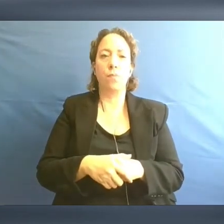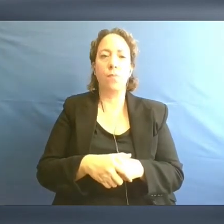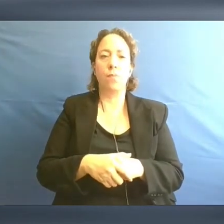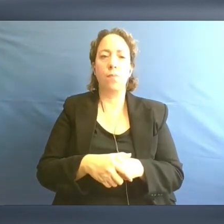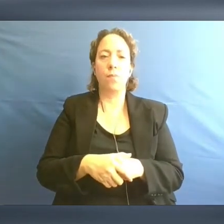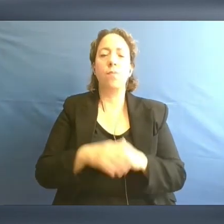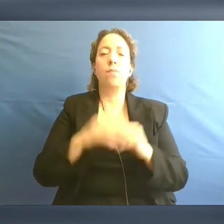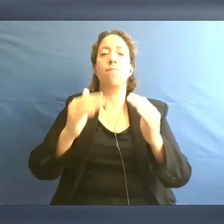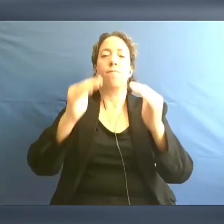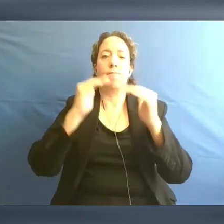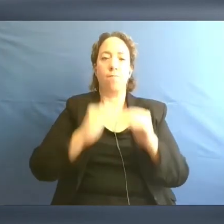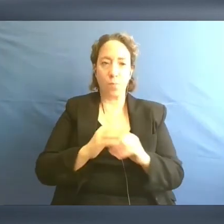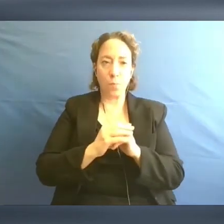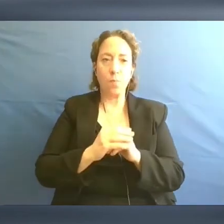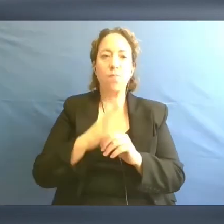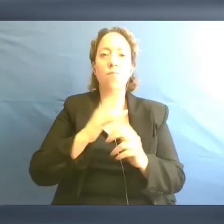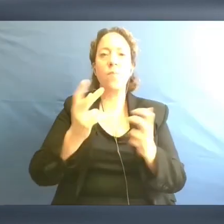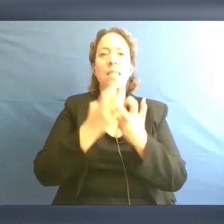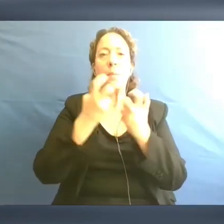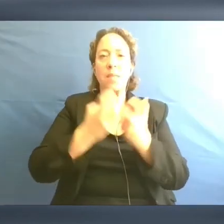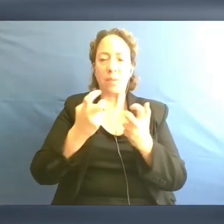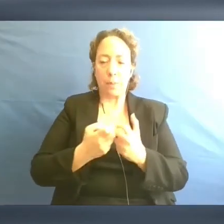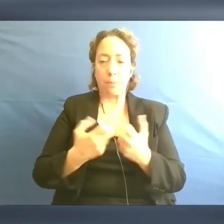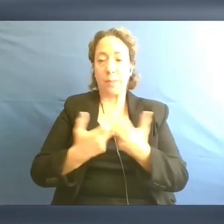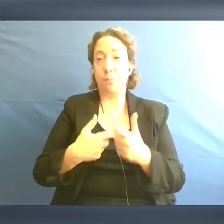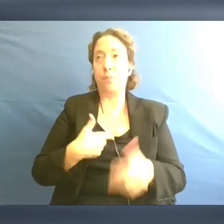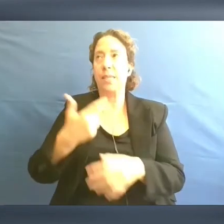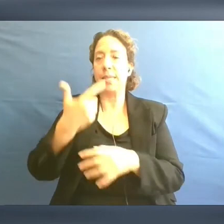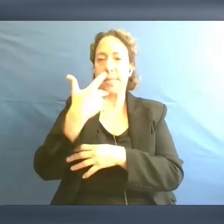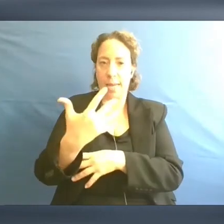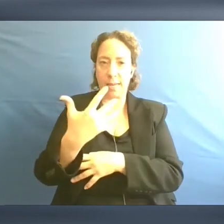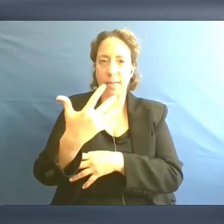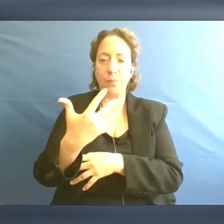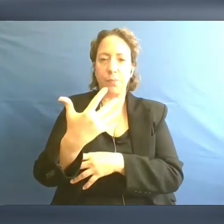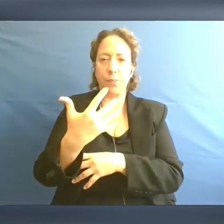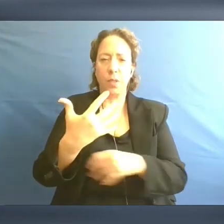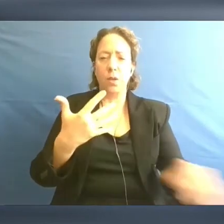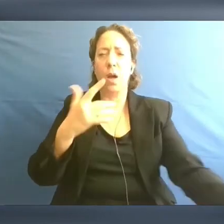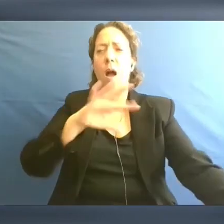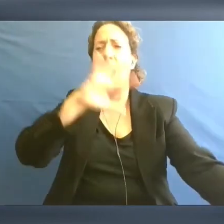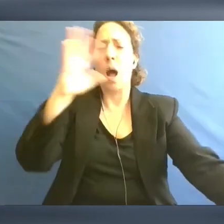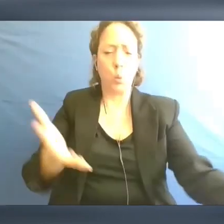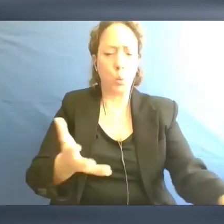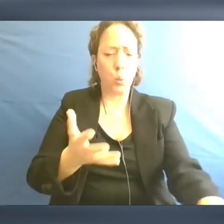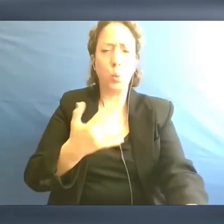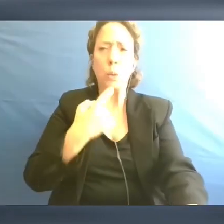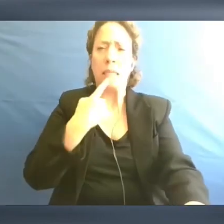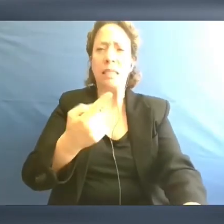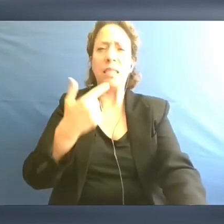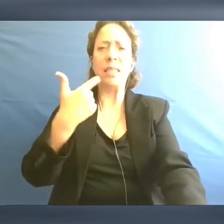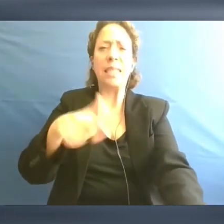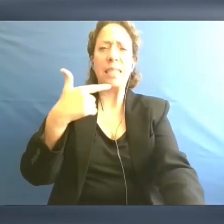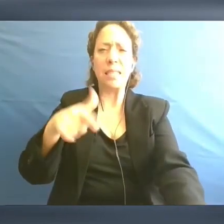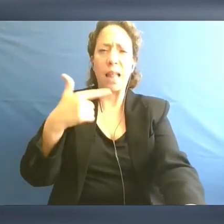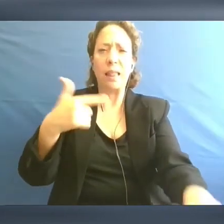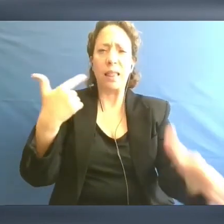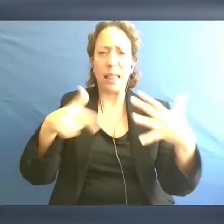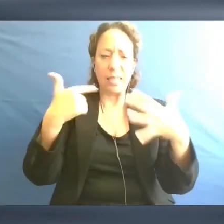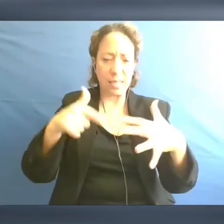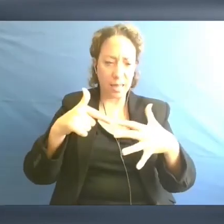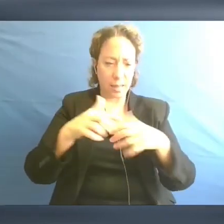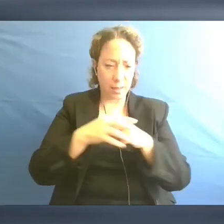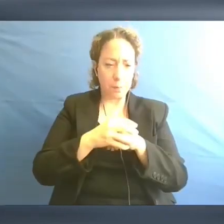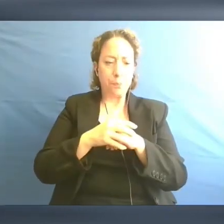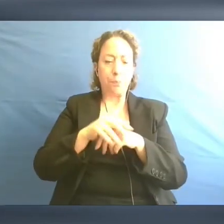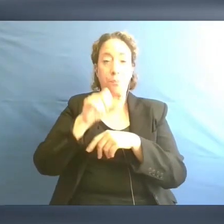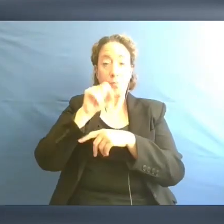Ensuite, on a des exemples. Là, j'en ai 5 sur c'était quoi, 17, on a vu tout à l'heure, exemples pour cette règle-là, donc qui